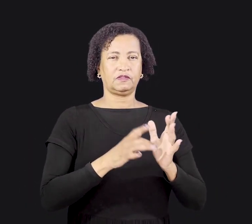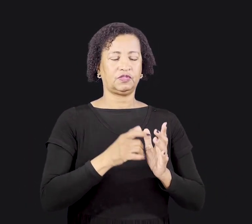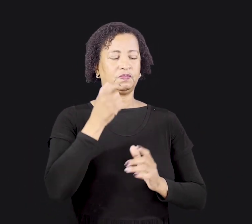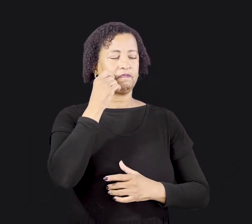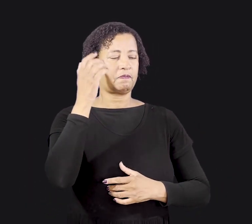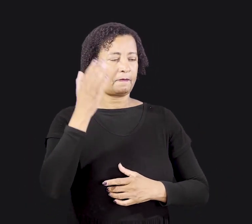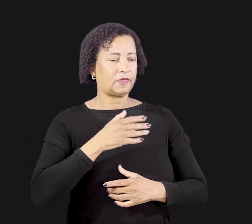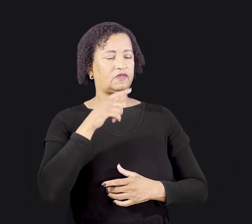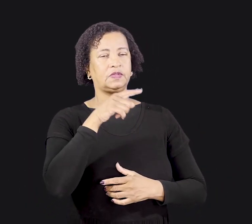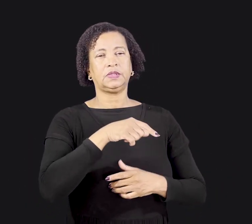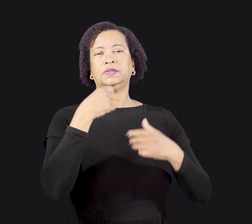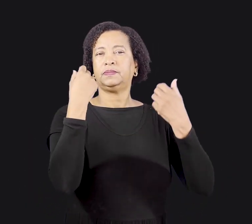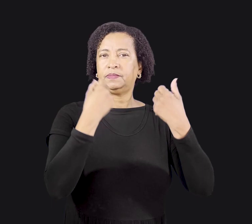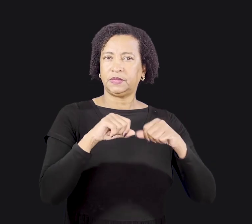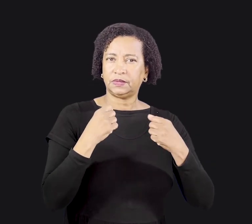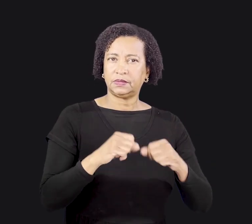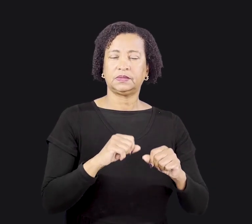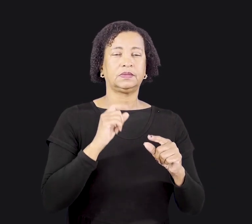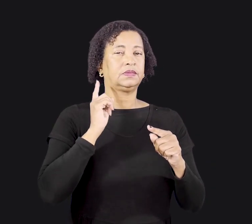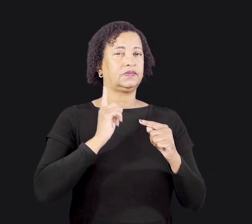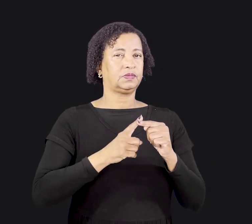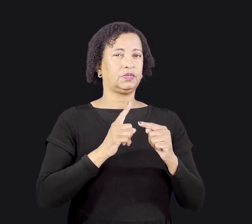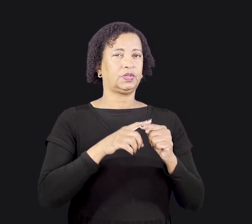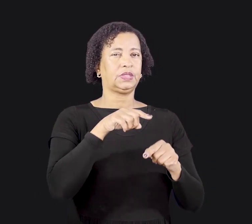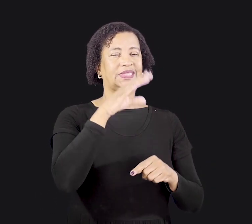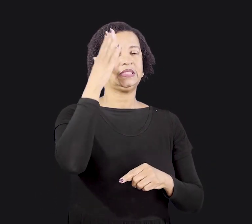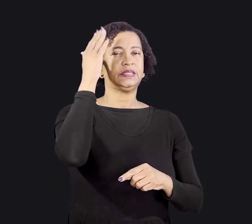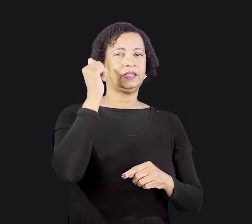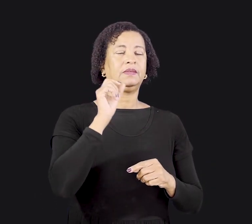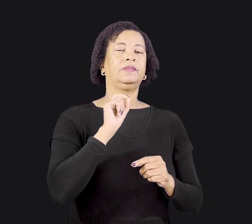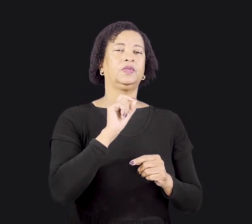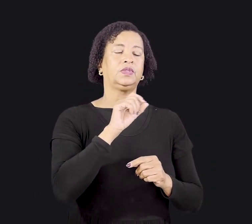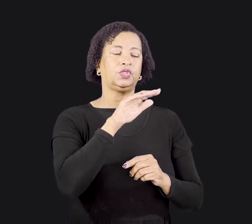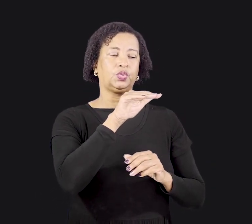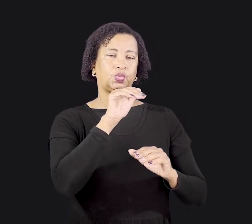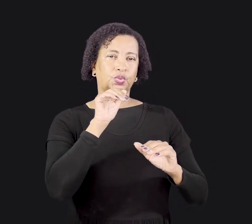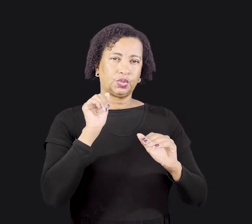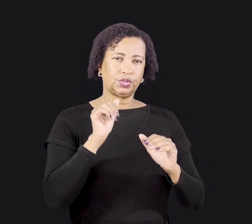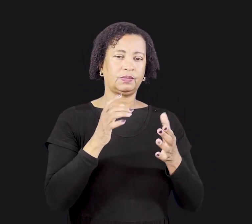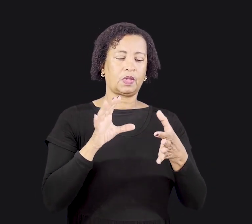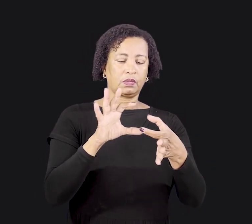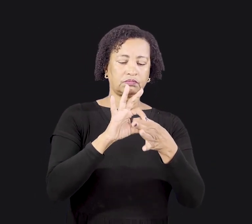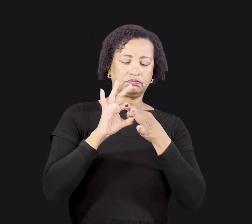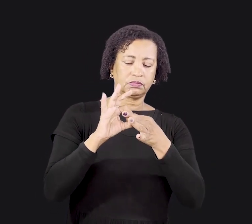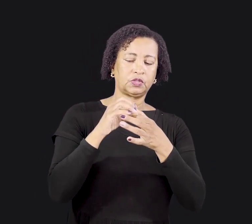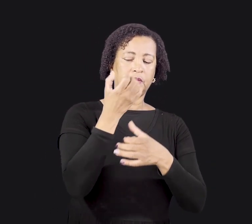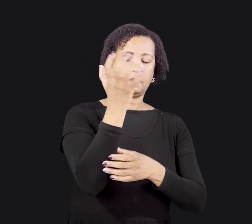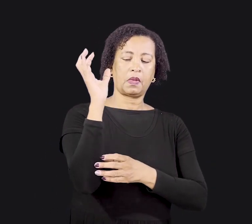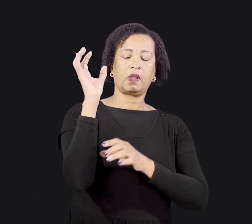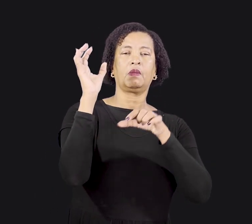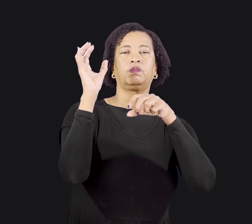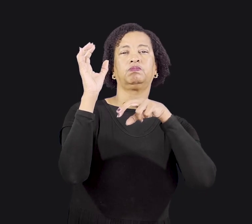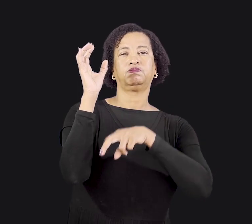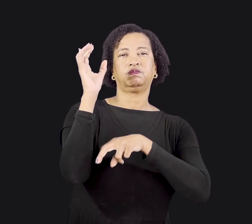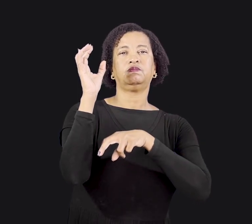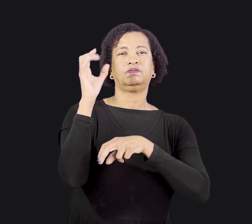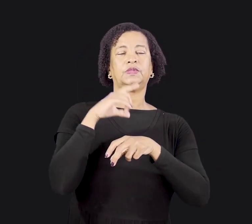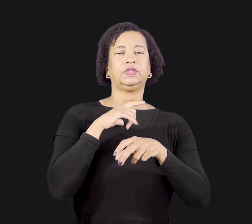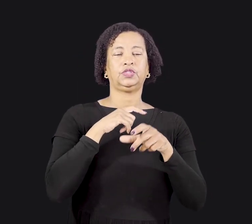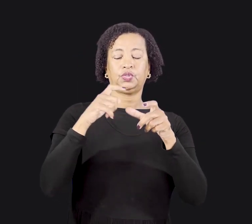Natanael precisava, porque só ele sabia sobre a chamada comunhão da figueira. Natanael tinha aquele lugar